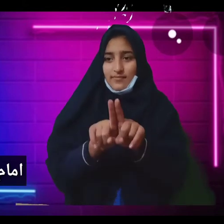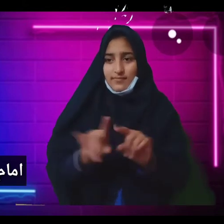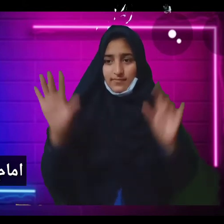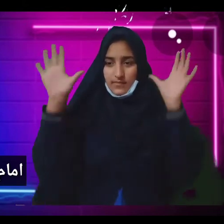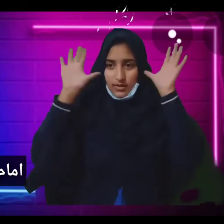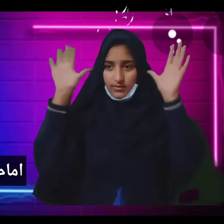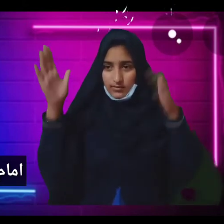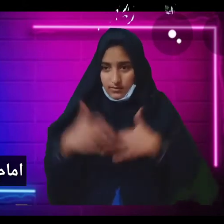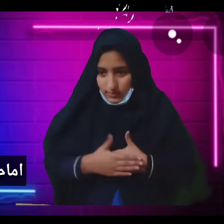नमाज अदा करो।